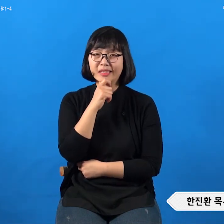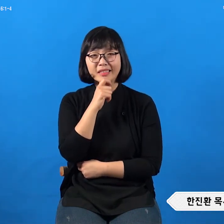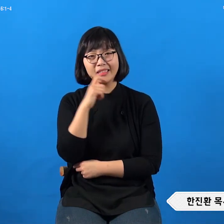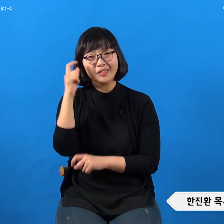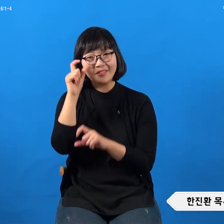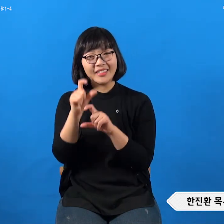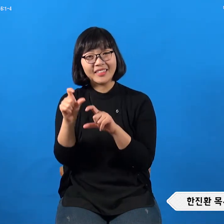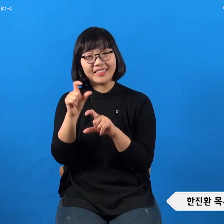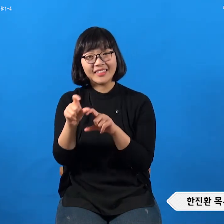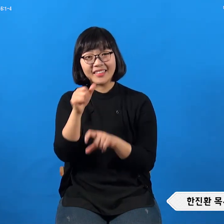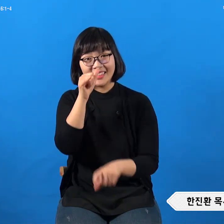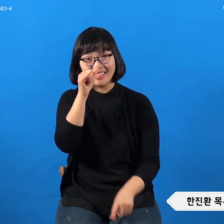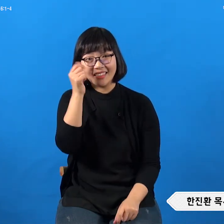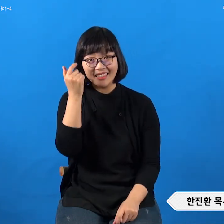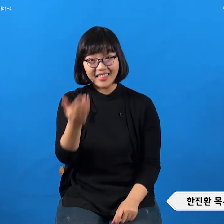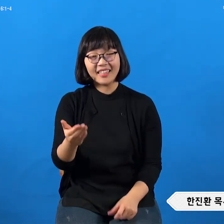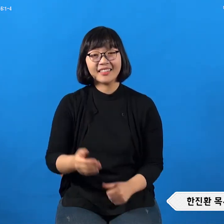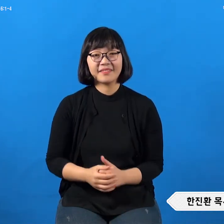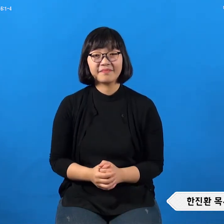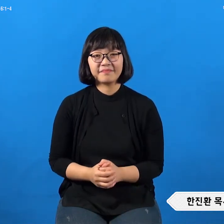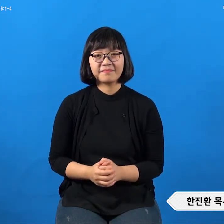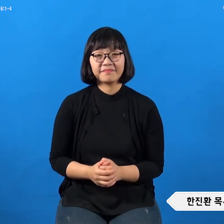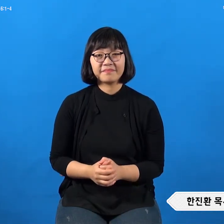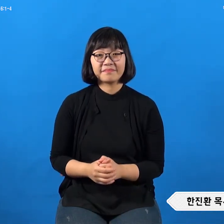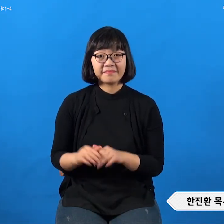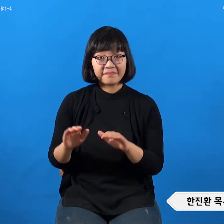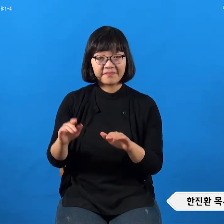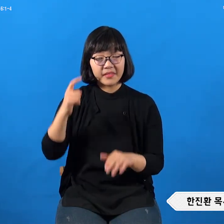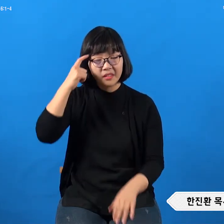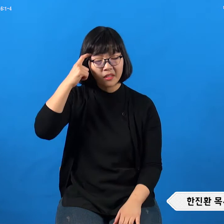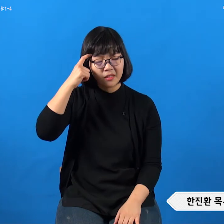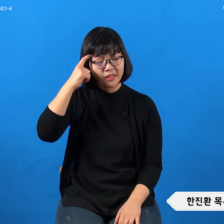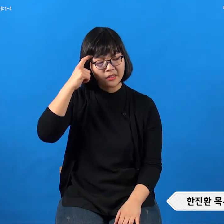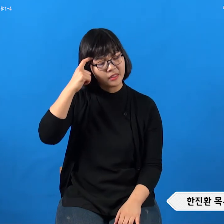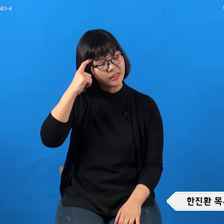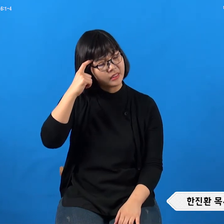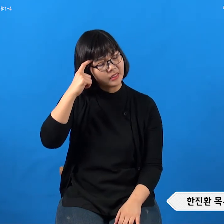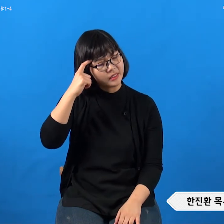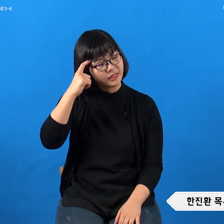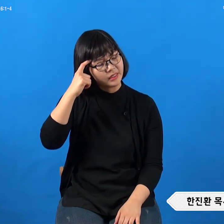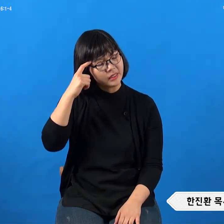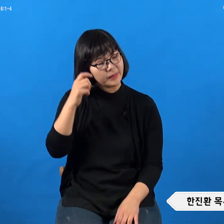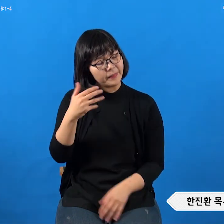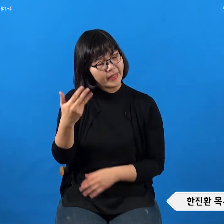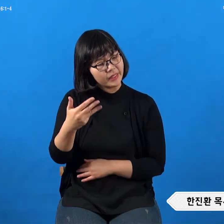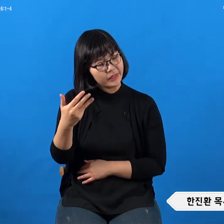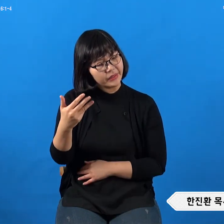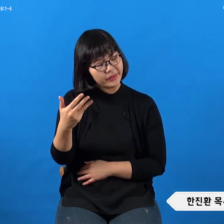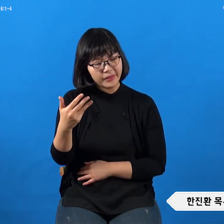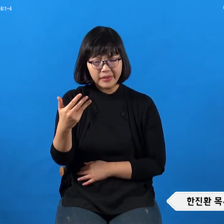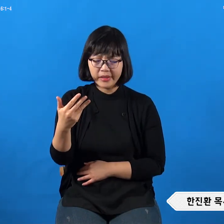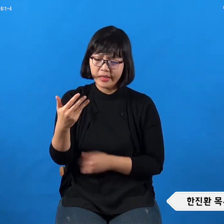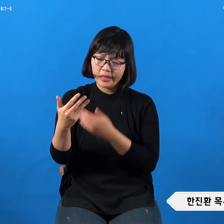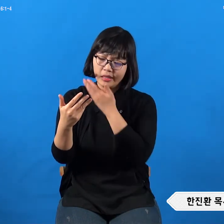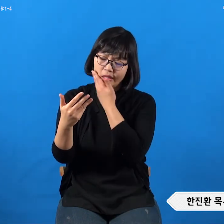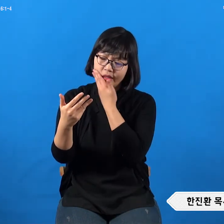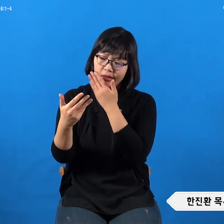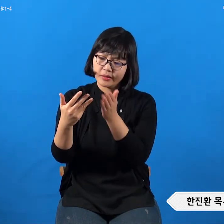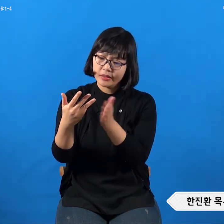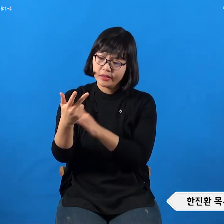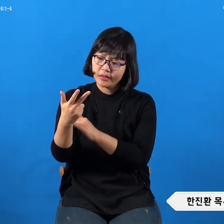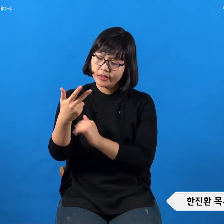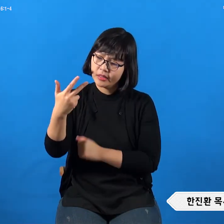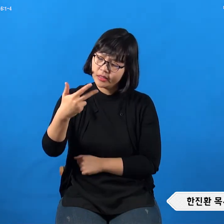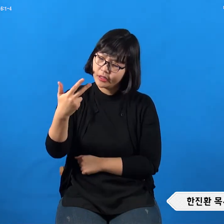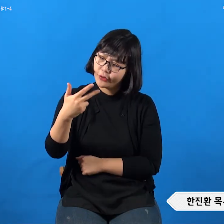그 생각이 들기 시작하면 절대로 거기서 멈추지 않습니다. 아니, 꼭 8,000원 아니지, 7,000원짜리만 해도 되지